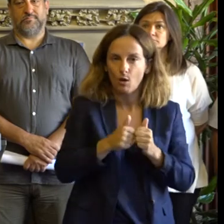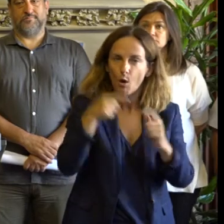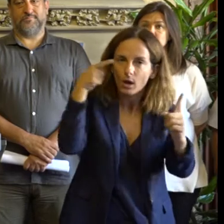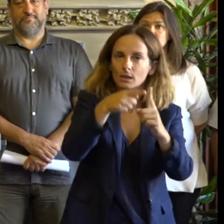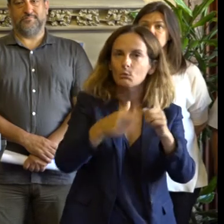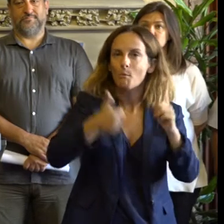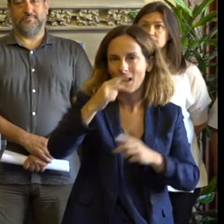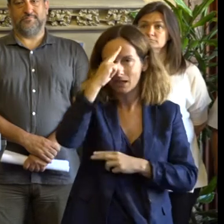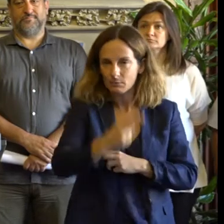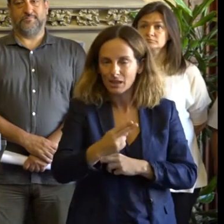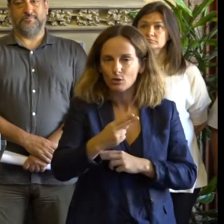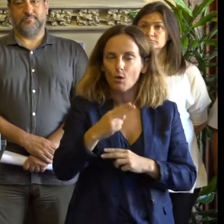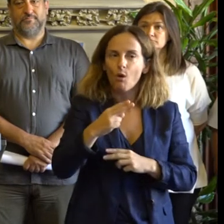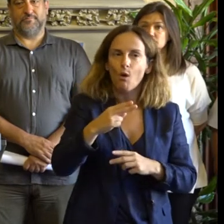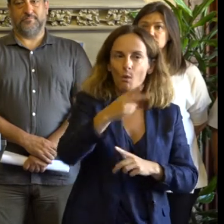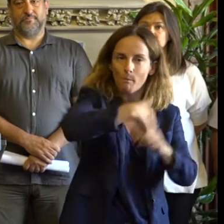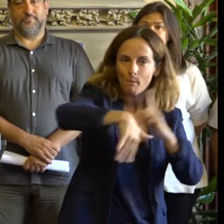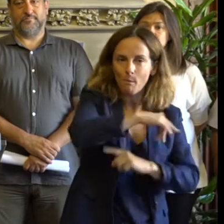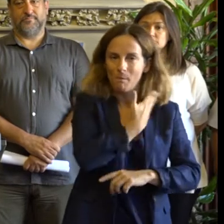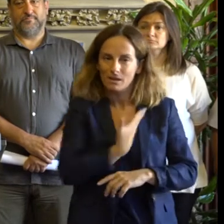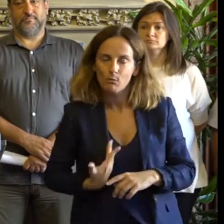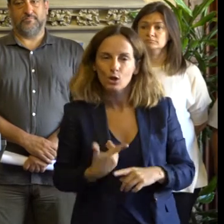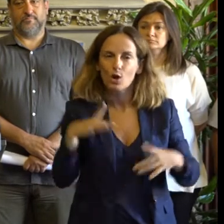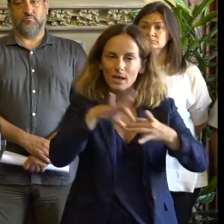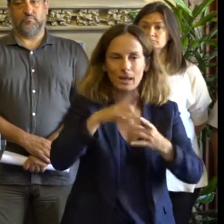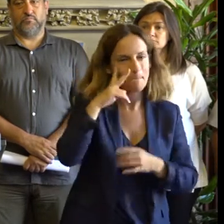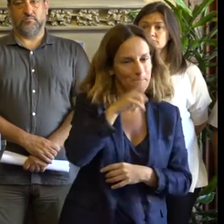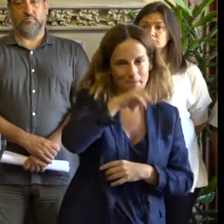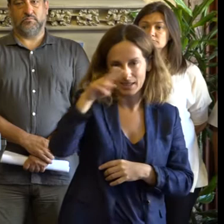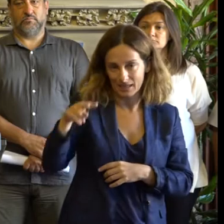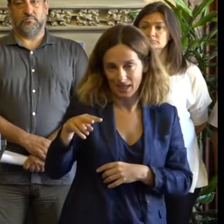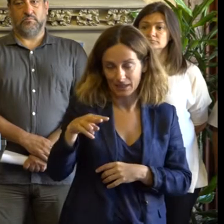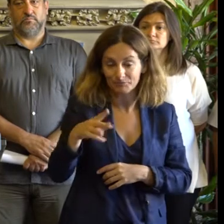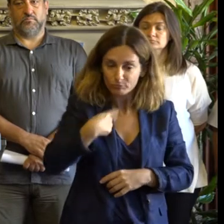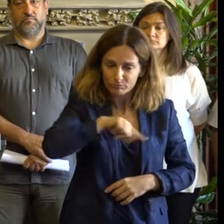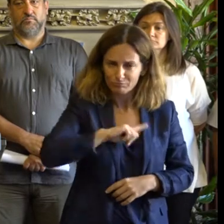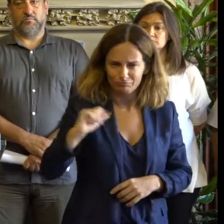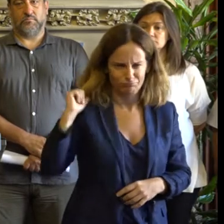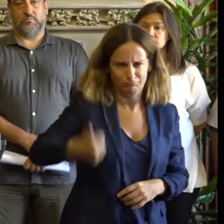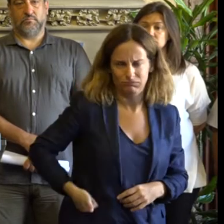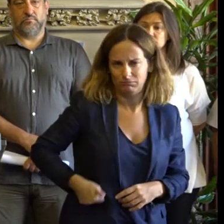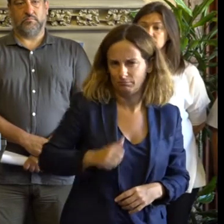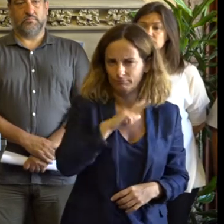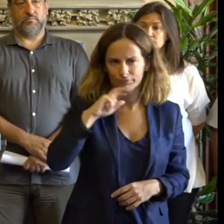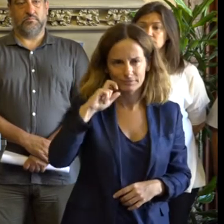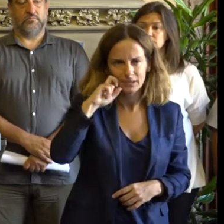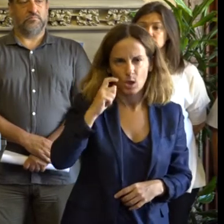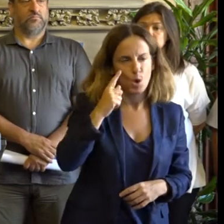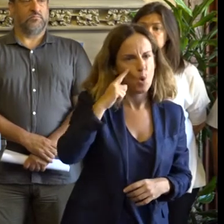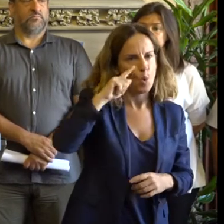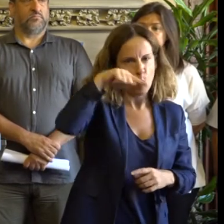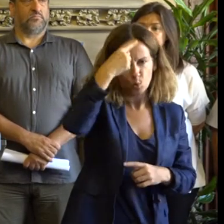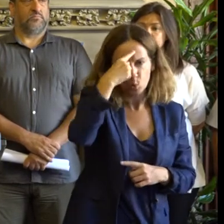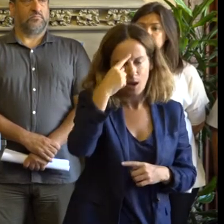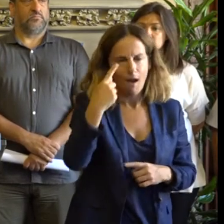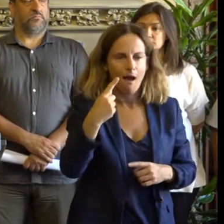patrimoni. Tenim una riquesa cultural, patrimonial i paisatgística que hem de saber aprofitar en benefici de la